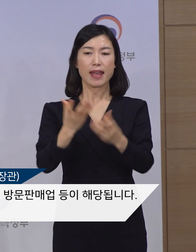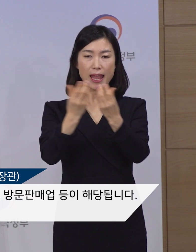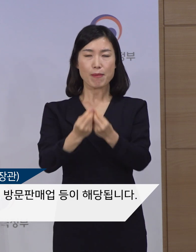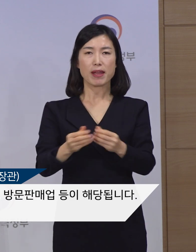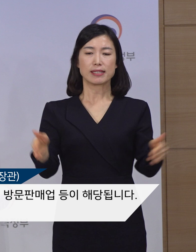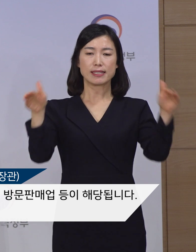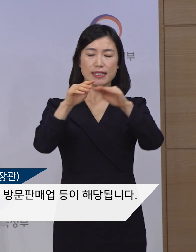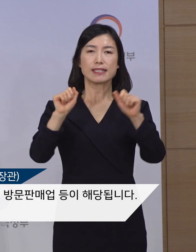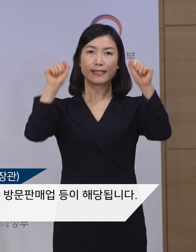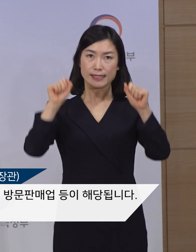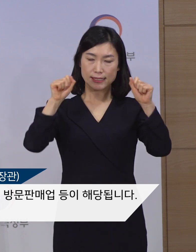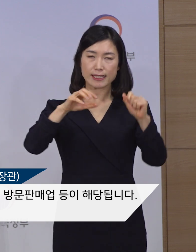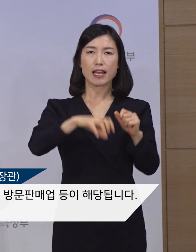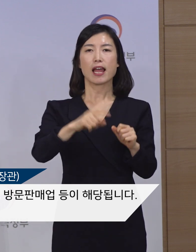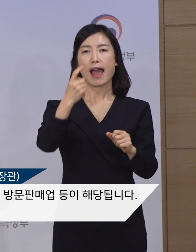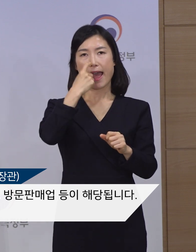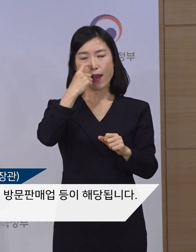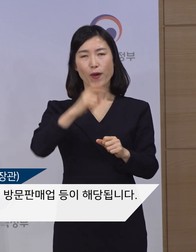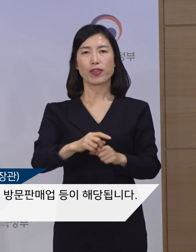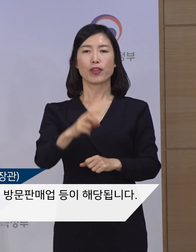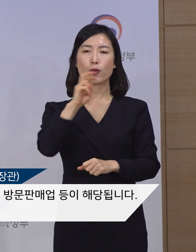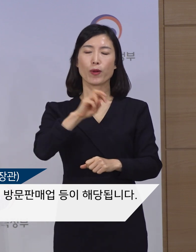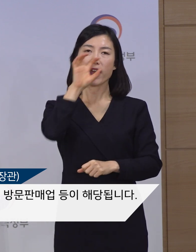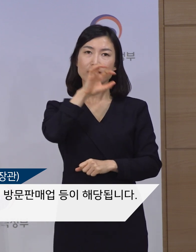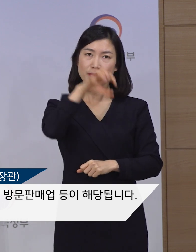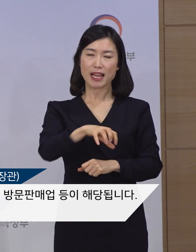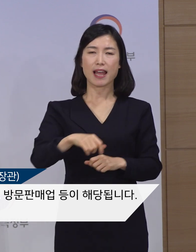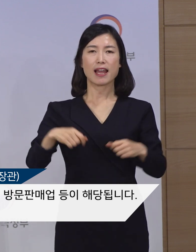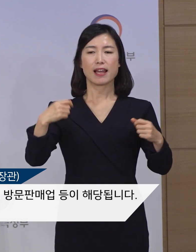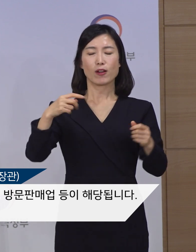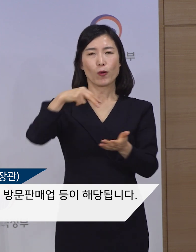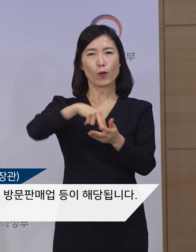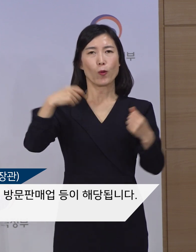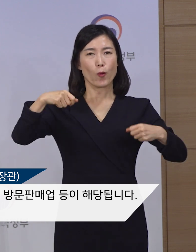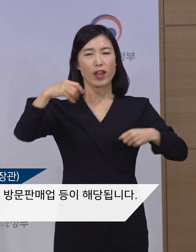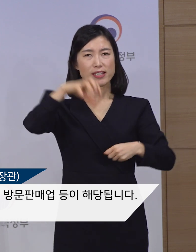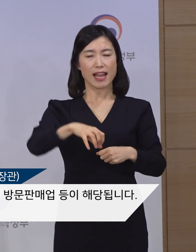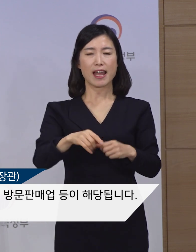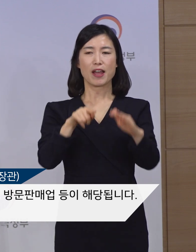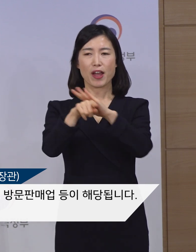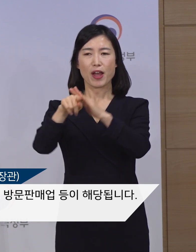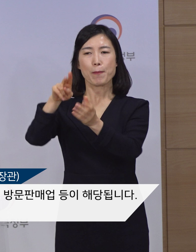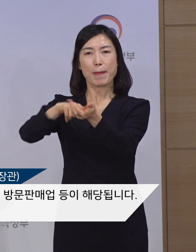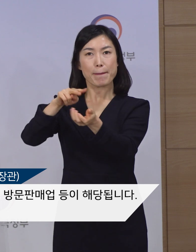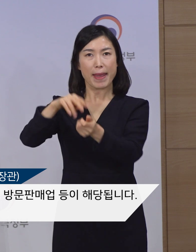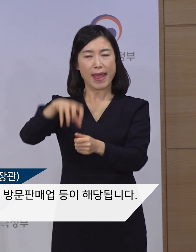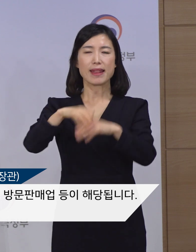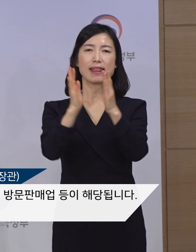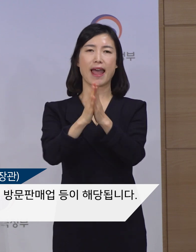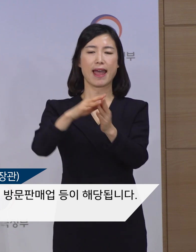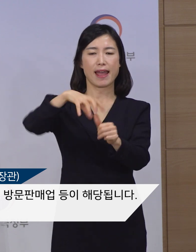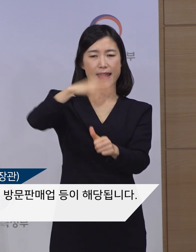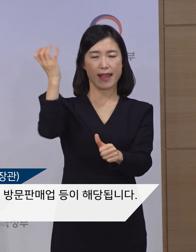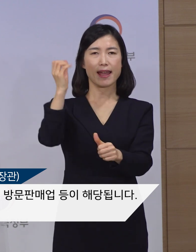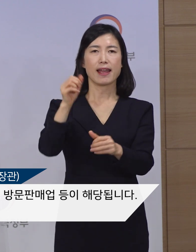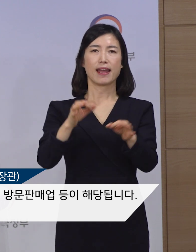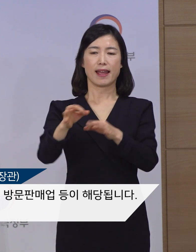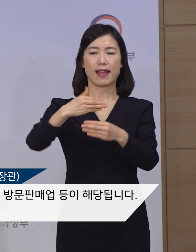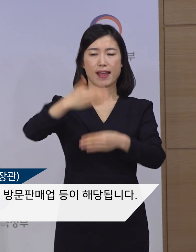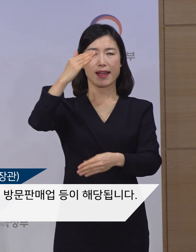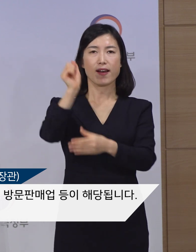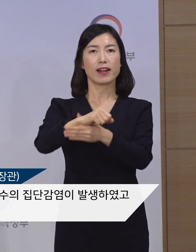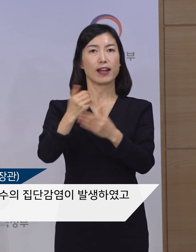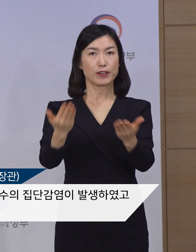해제합니다. 실내 체육시설, 학원, 노래 연습장, 스탠딩 공연장, 방문 판매업 등이 해당이